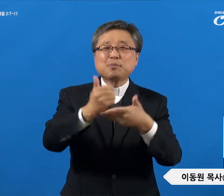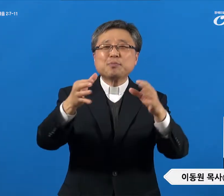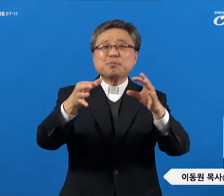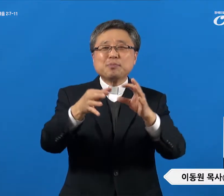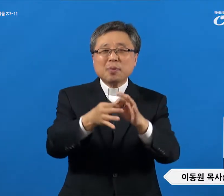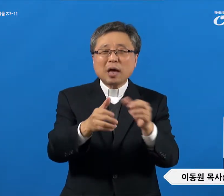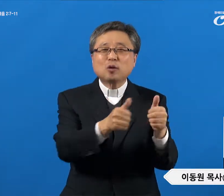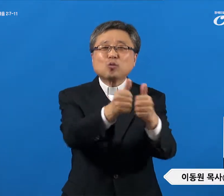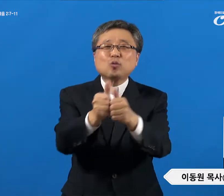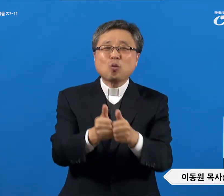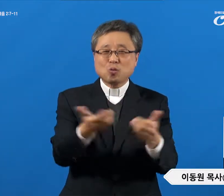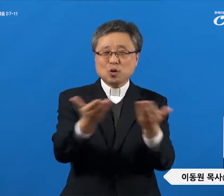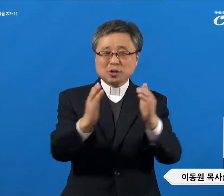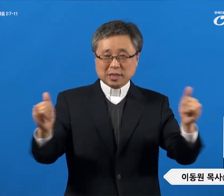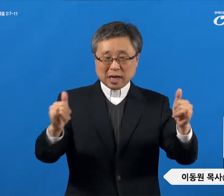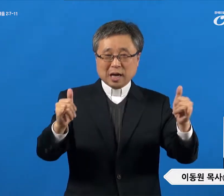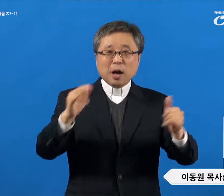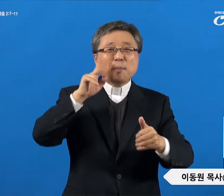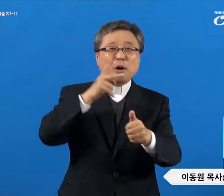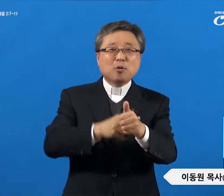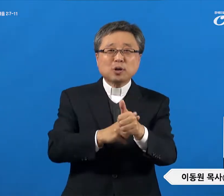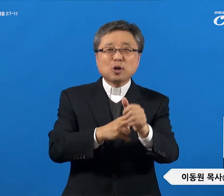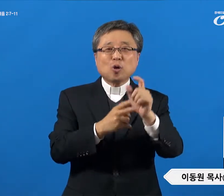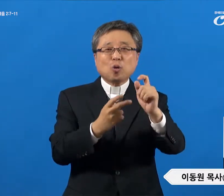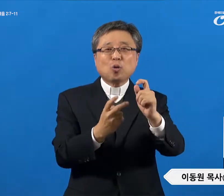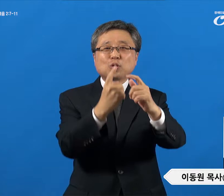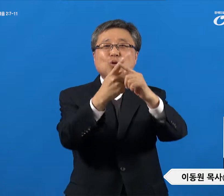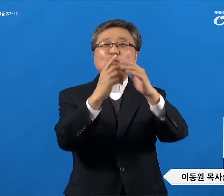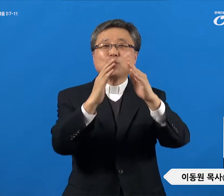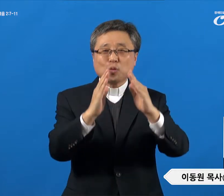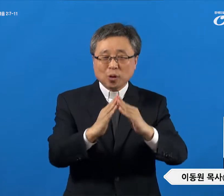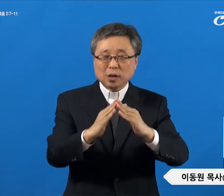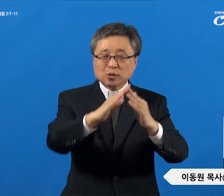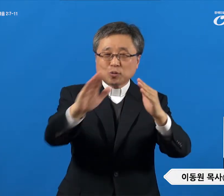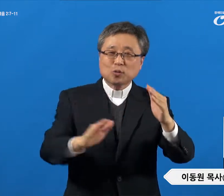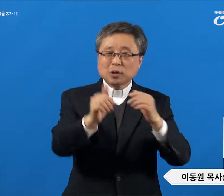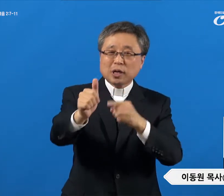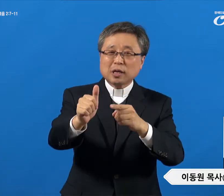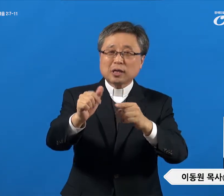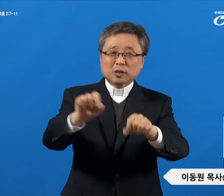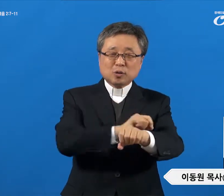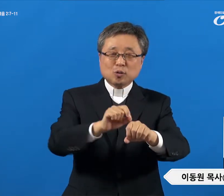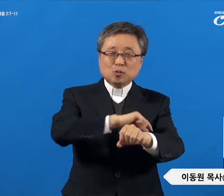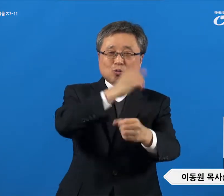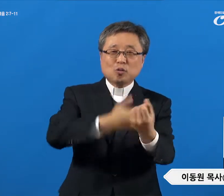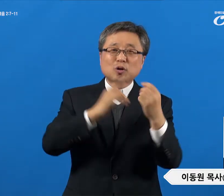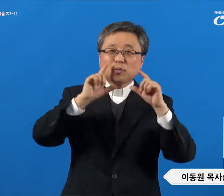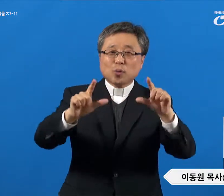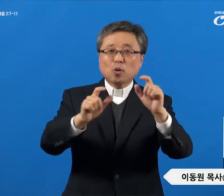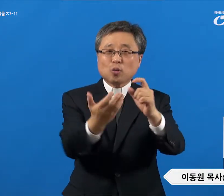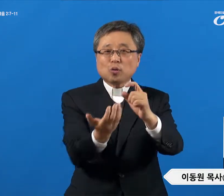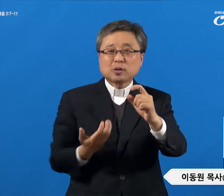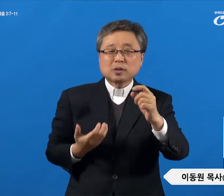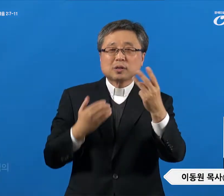그래서 바울이 고린도 교회 성도들에게 이 특권을 선포합니다. 고린도전서 3장 9절에서 이렇게 바울이